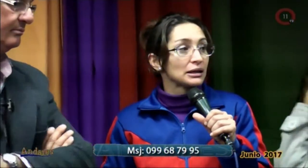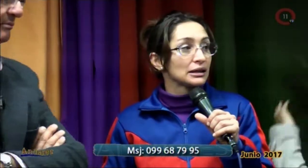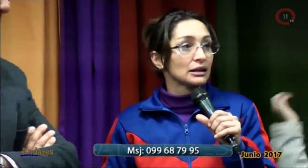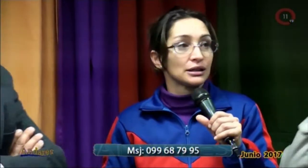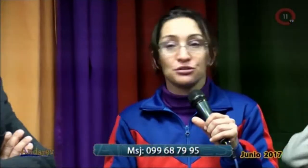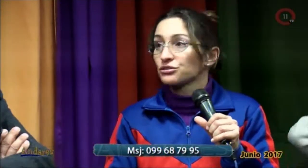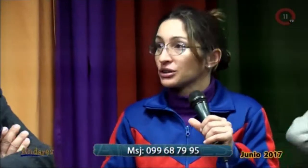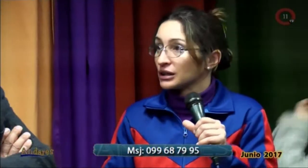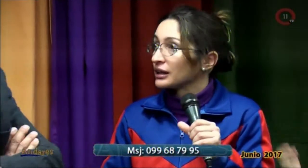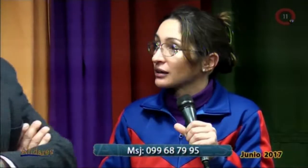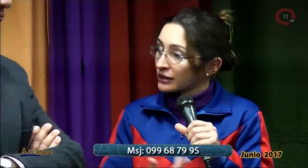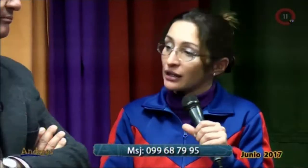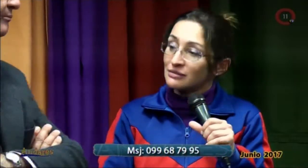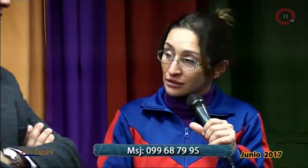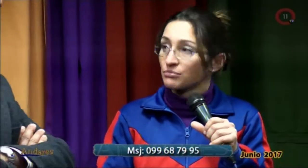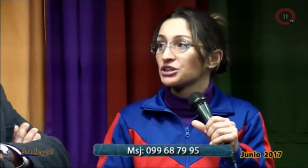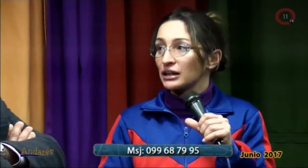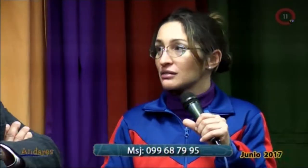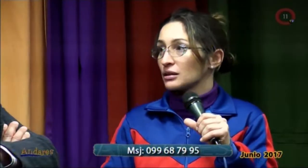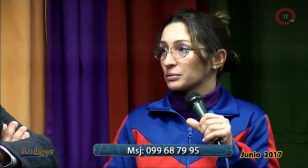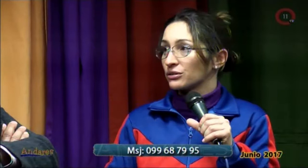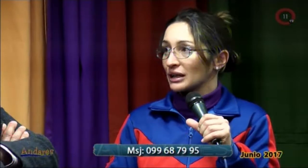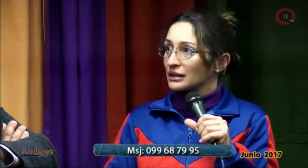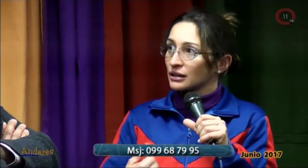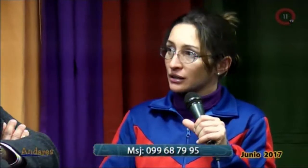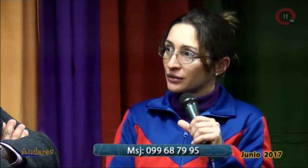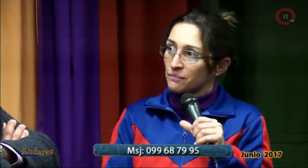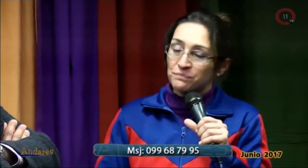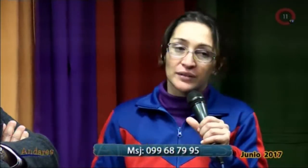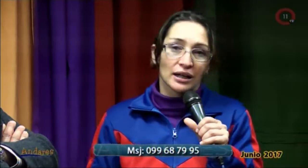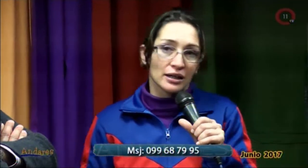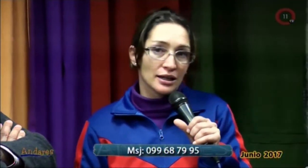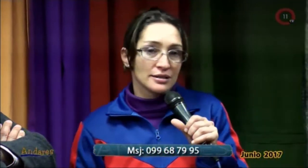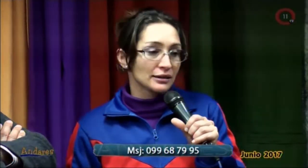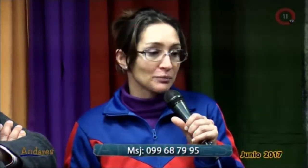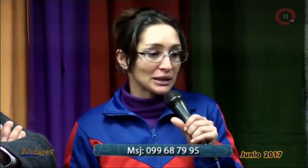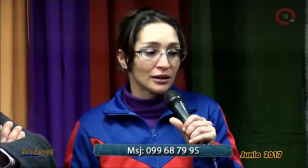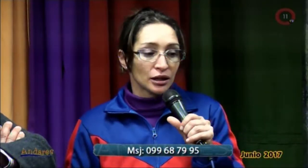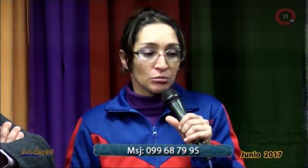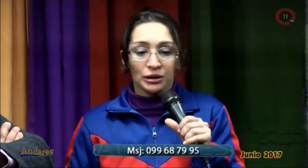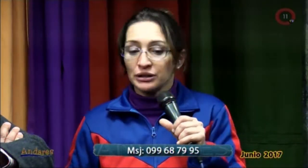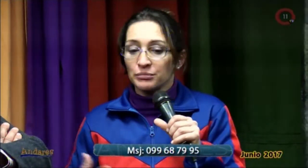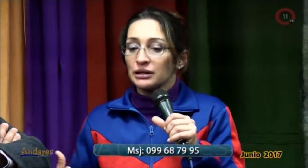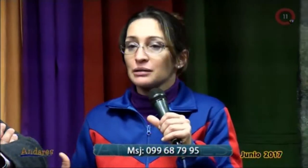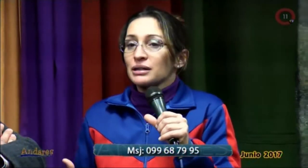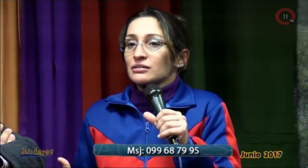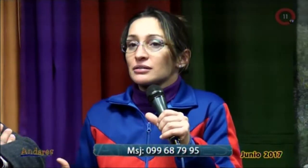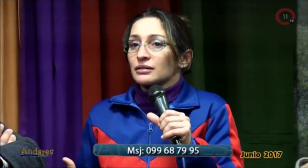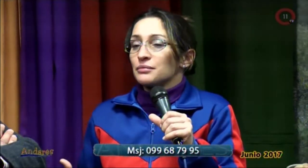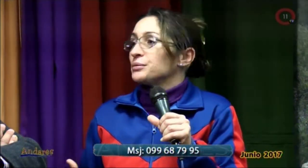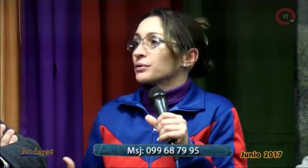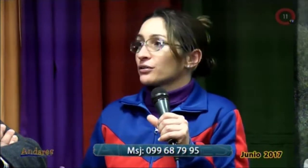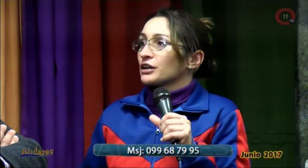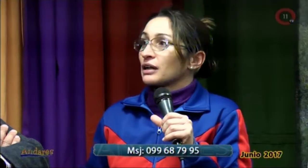la semana Y ellos no tienen ni idea En realidad, sí Ya les interpreto antes Sabían de qué veníamos a hablar hoy Exactamente Bueno, también el tema es